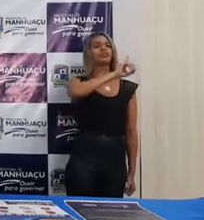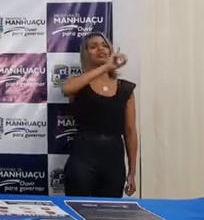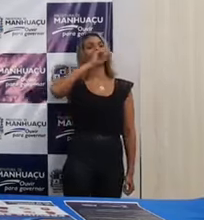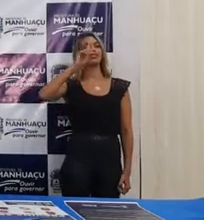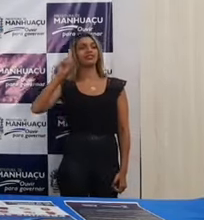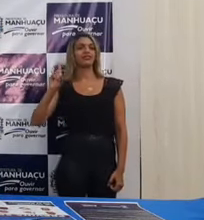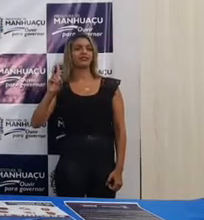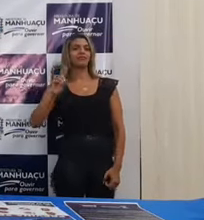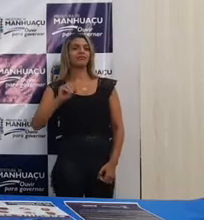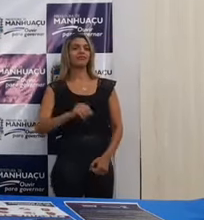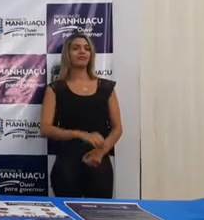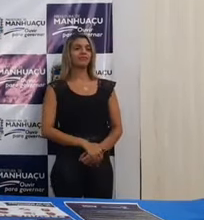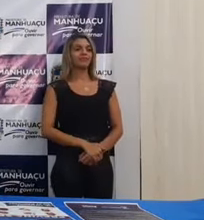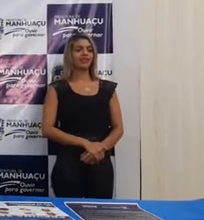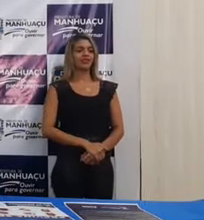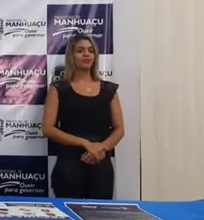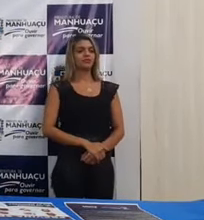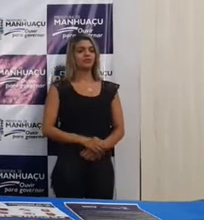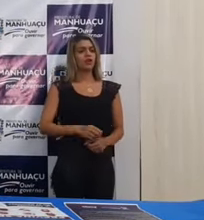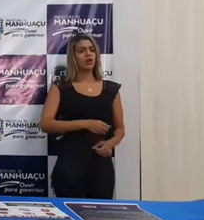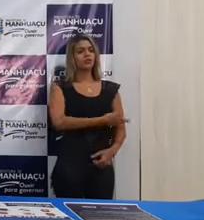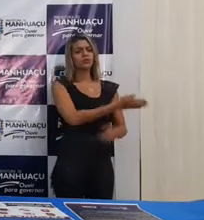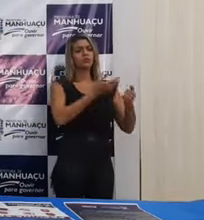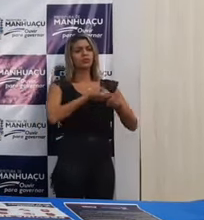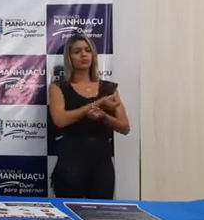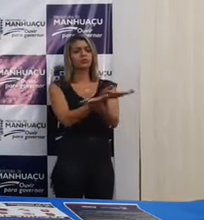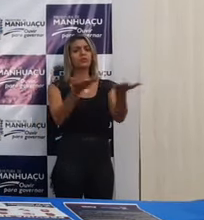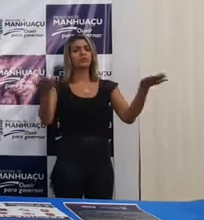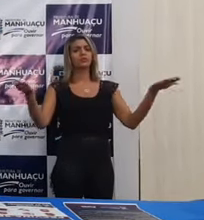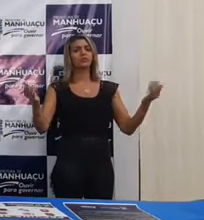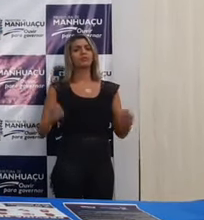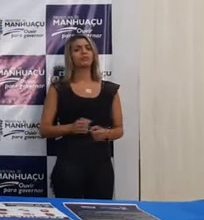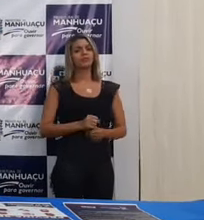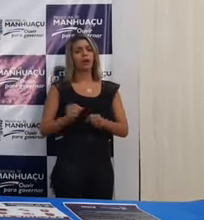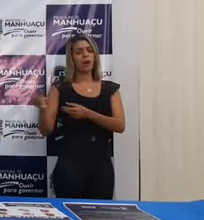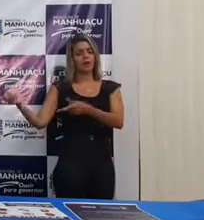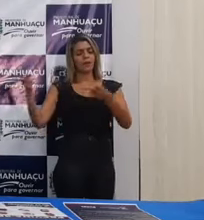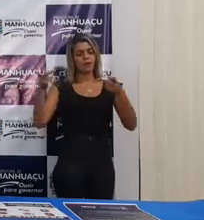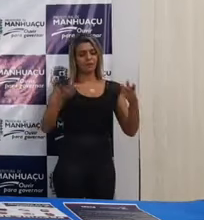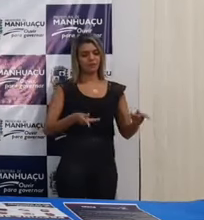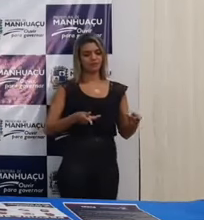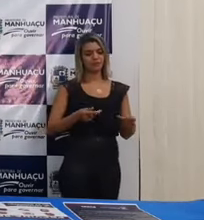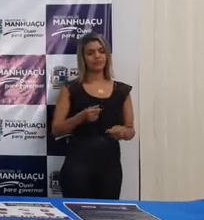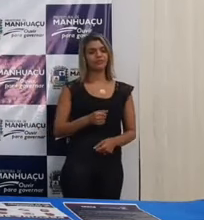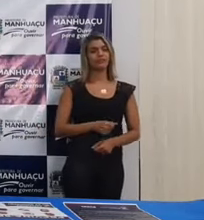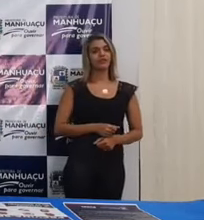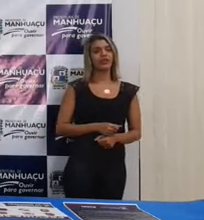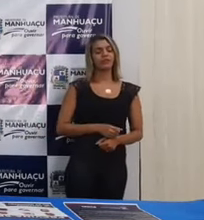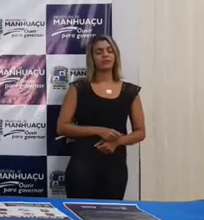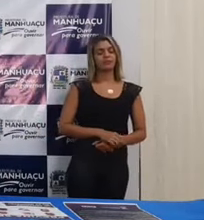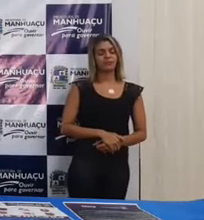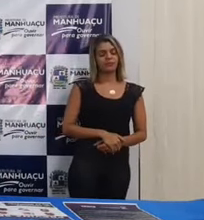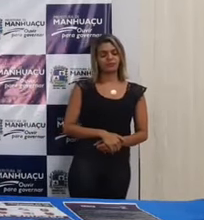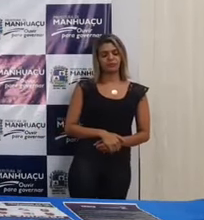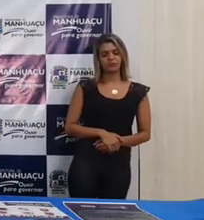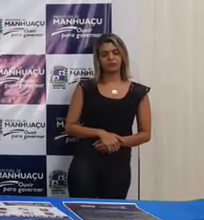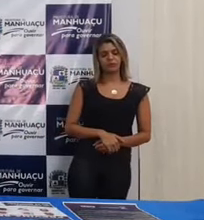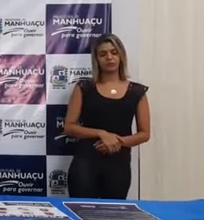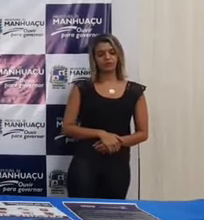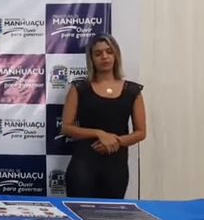aos participantes, a todos aqui presentes. Como foi comentado pelo Tomás Júnior aqui